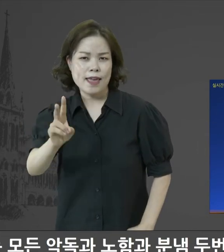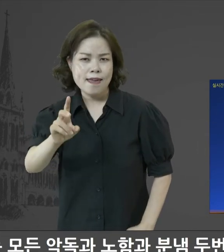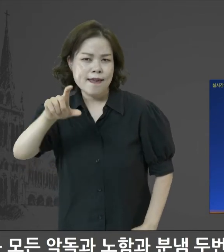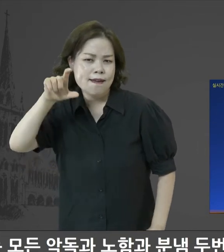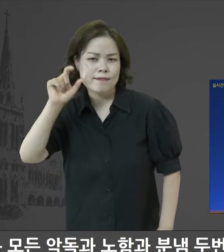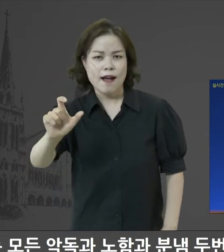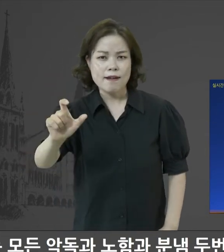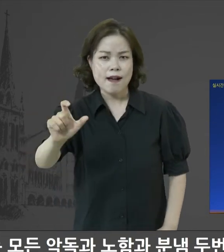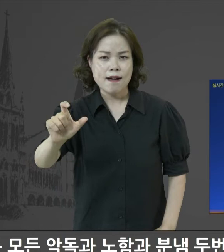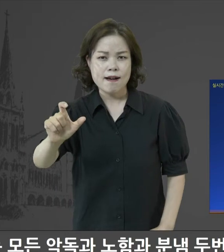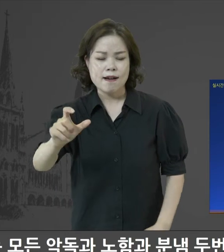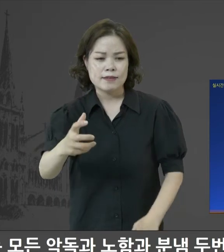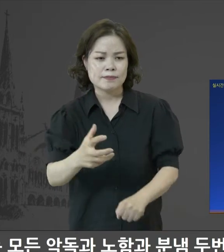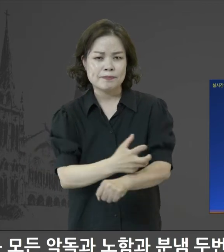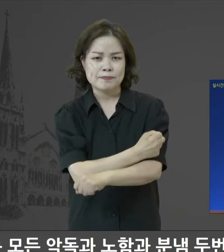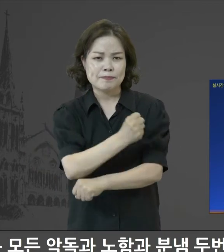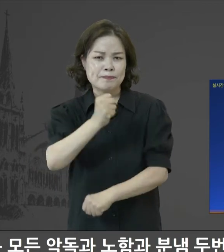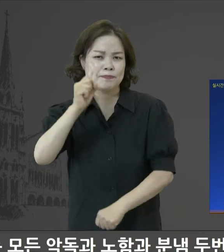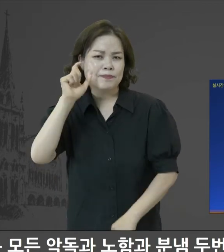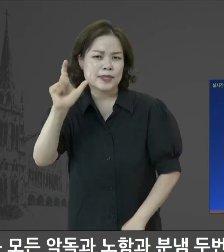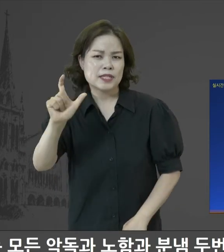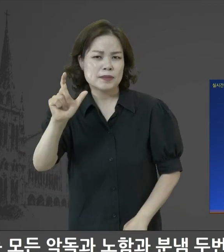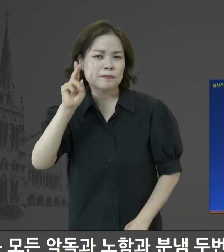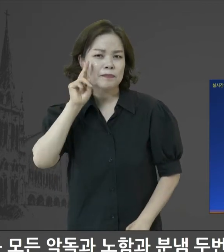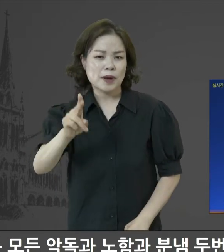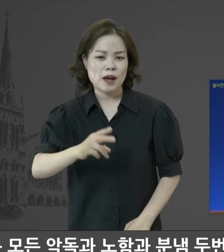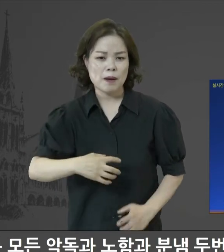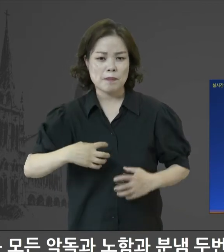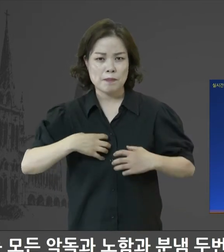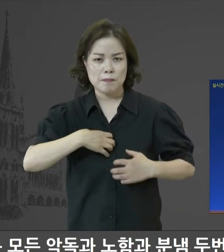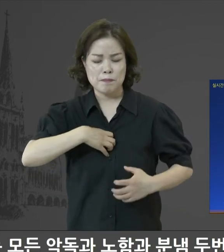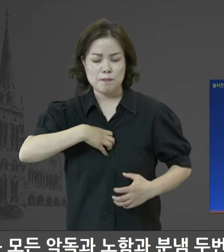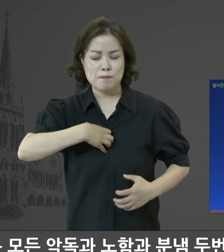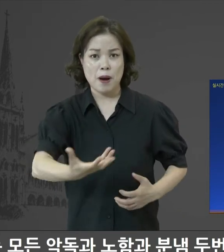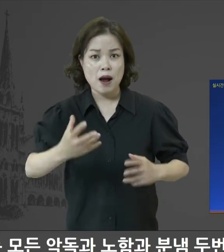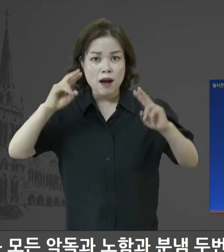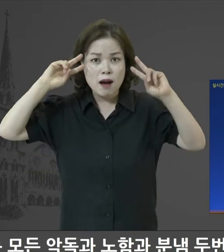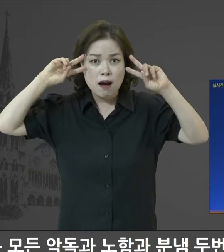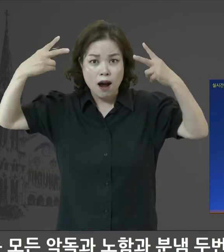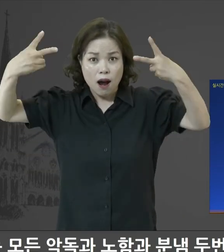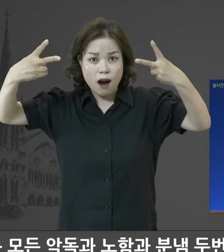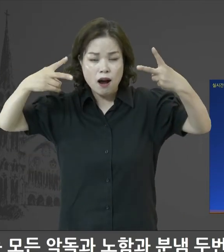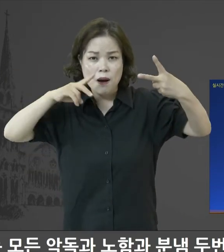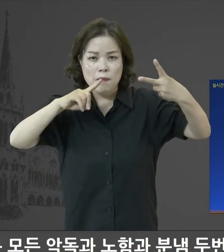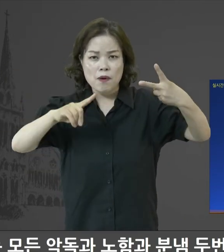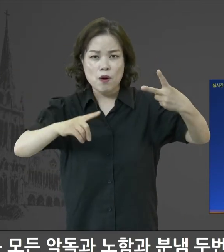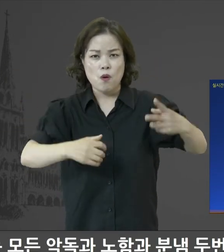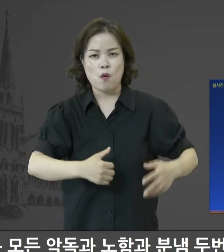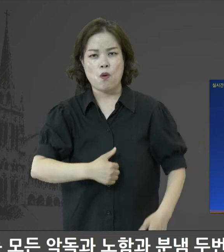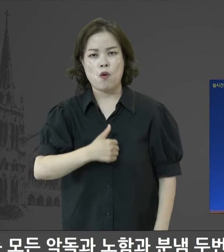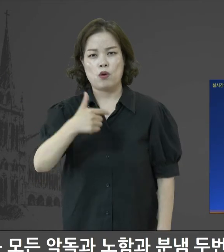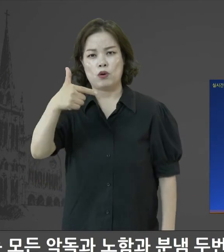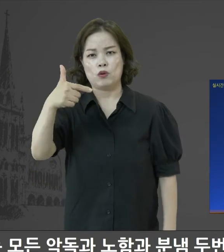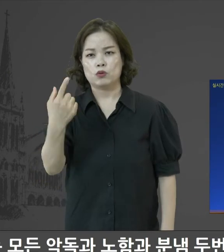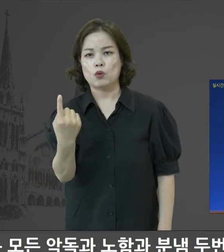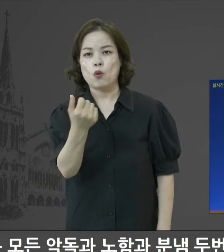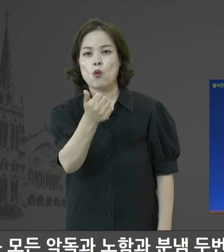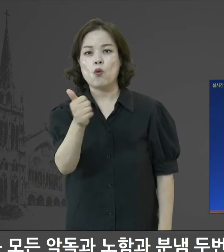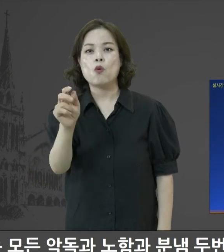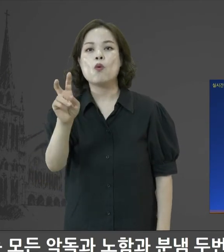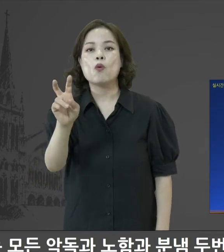정말 감당이 안 될 정도로 나에게 폭발되어지는 화를 여기서 노함이라고 얘기합니다.